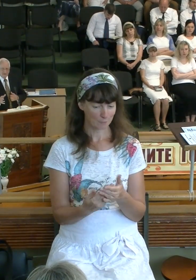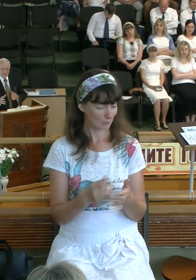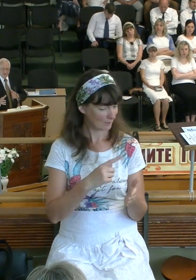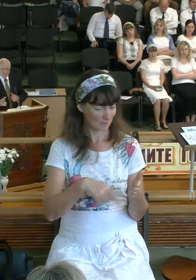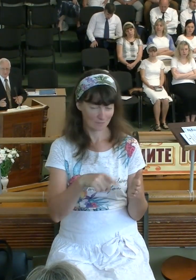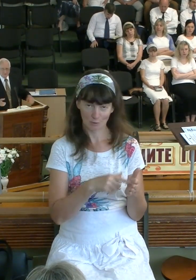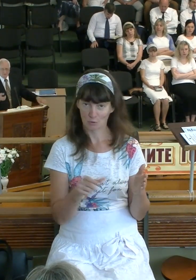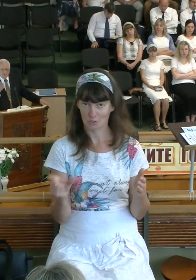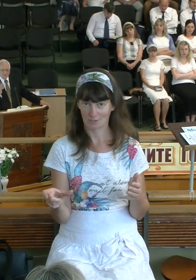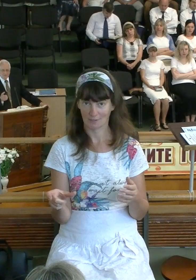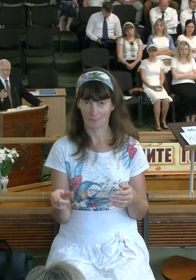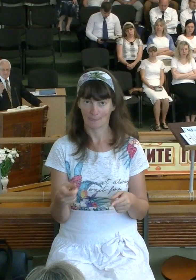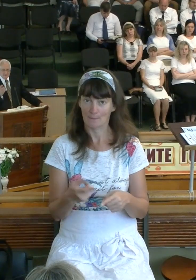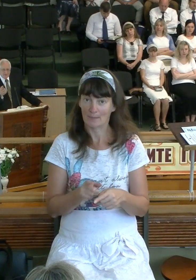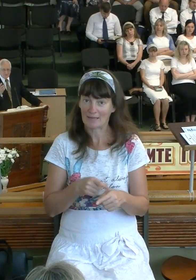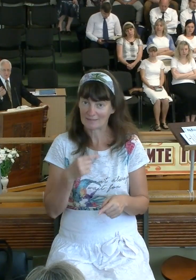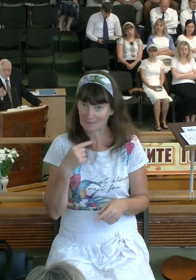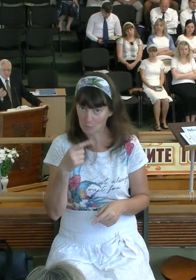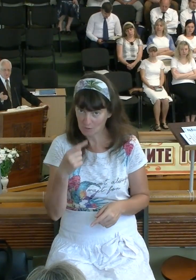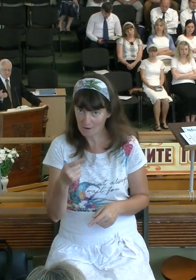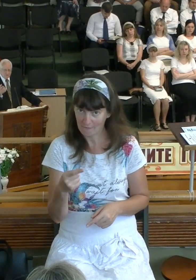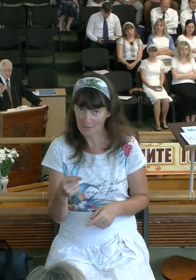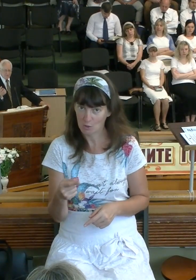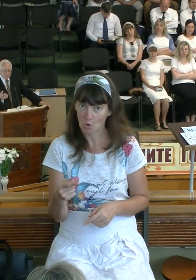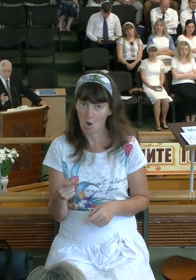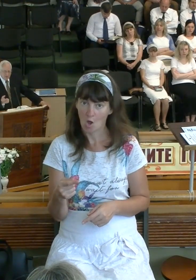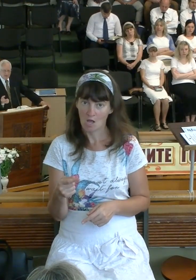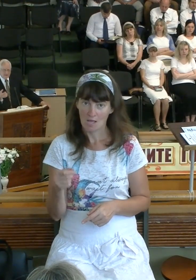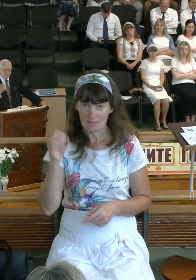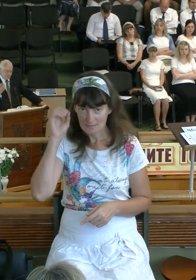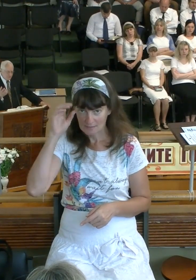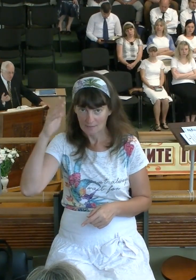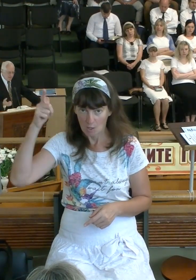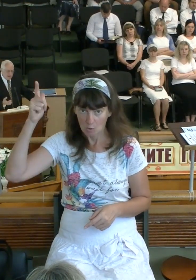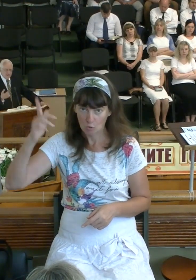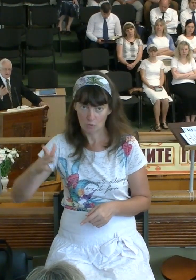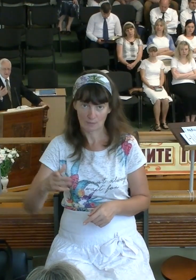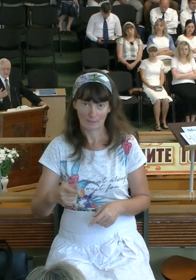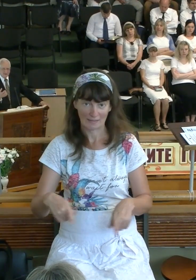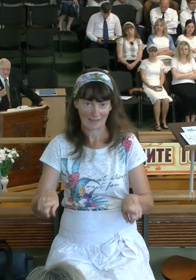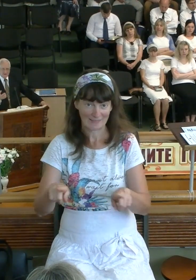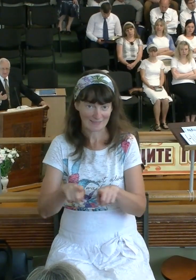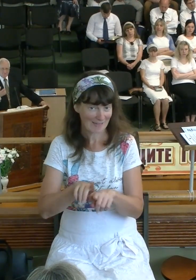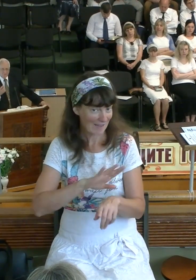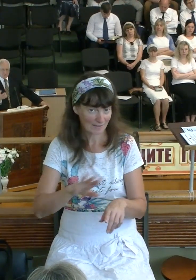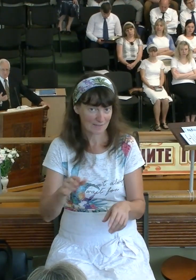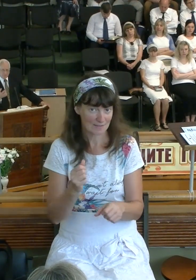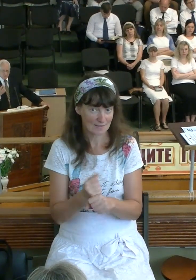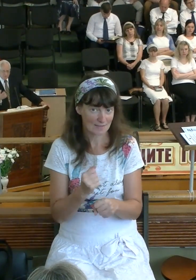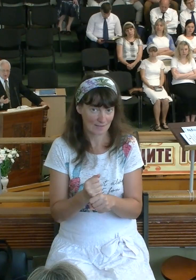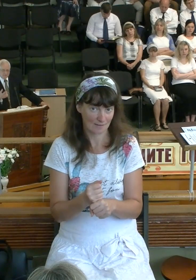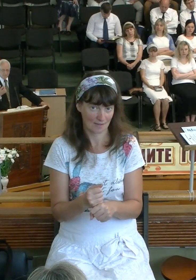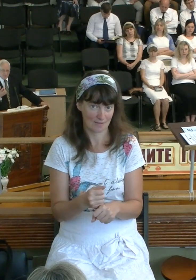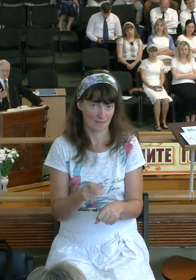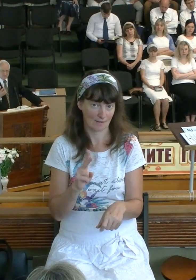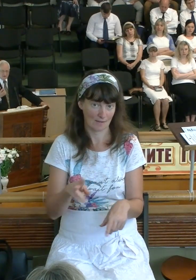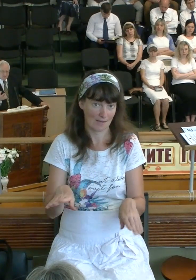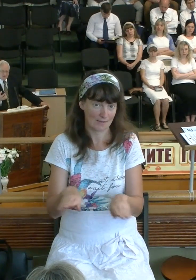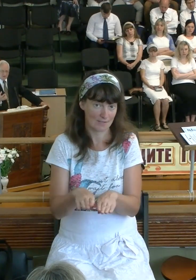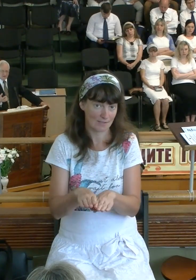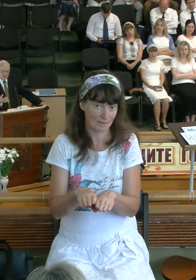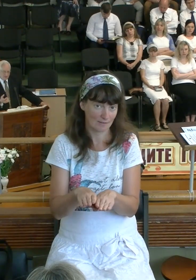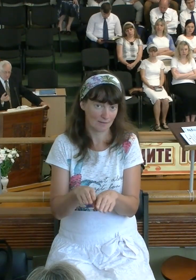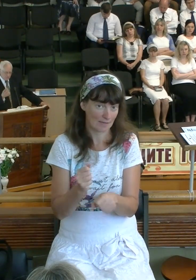Бога. Посему говорю, заклинаю Господом, чтобы вы более не поступали, как поступают